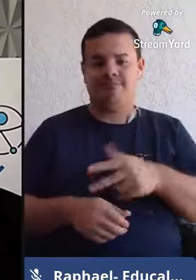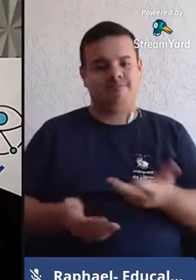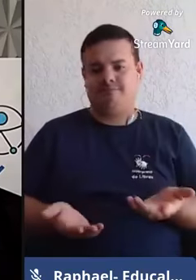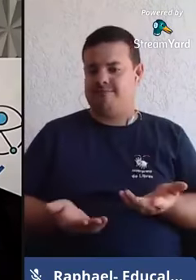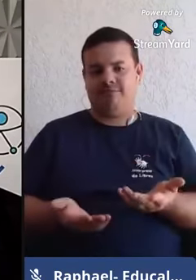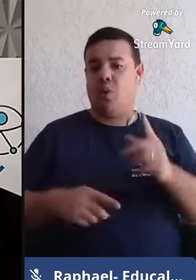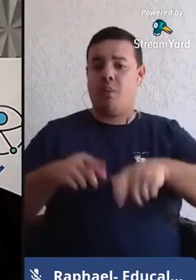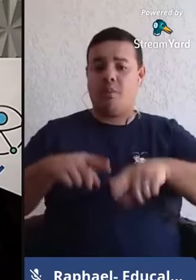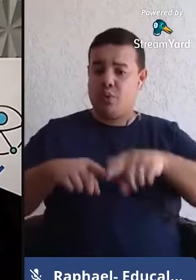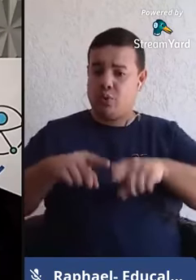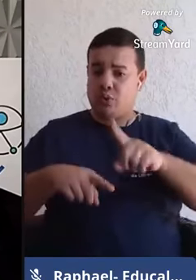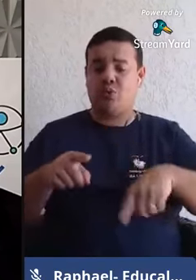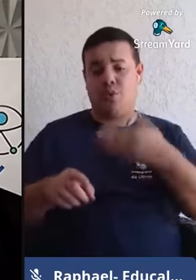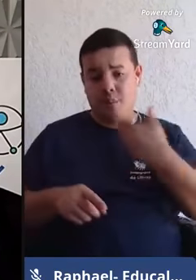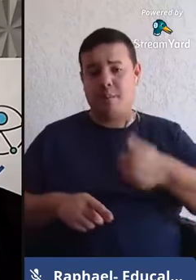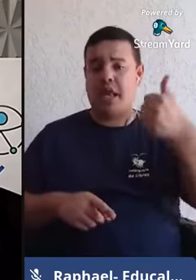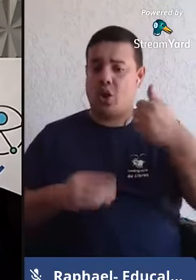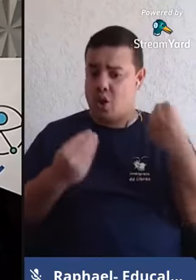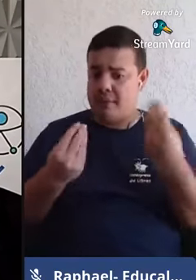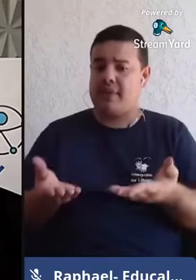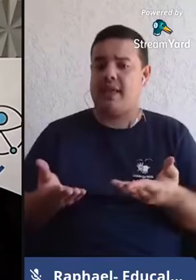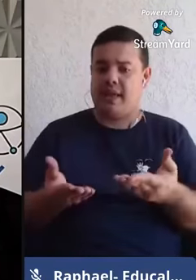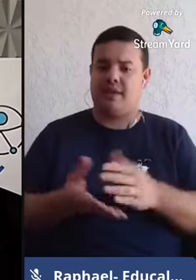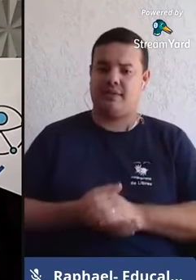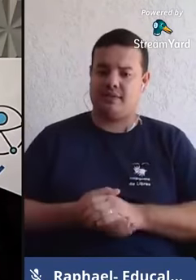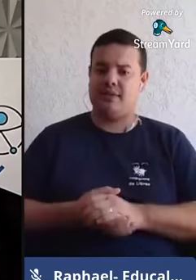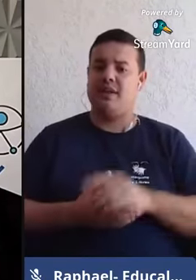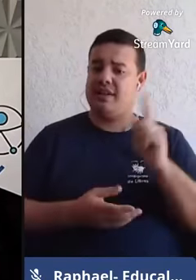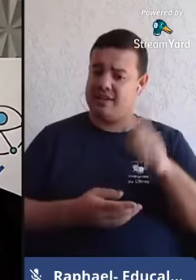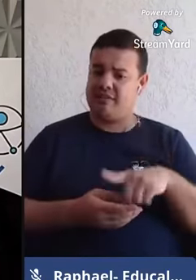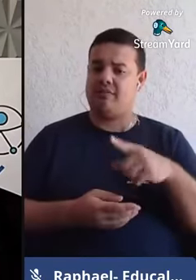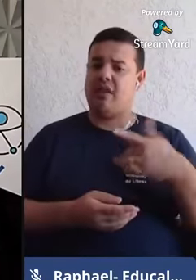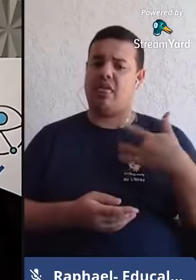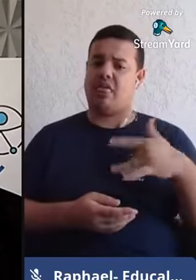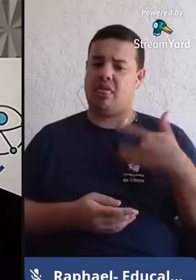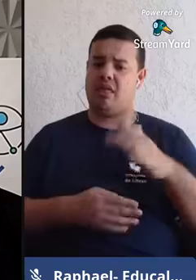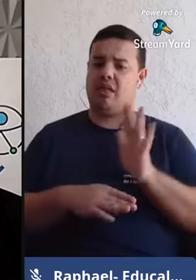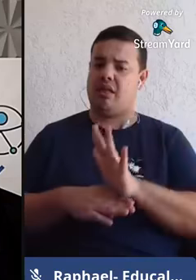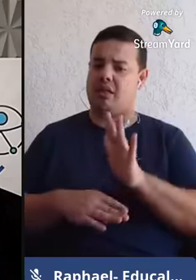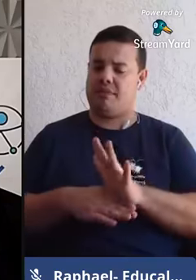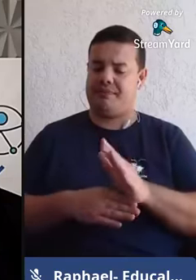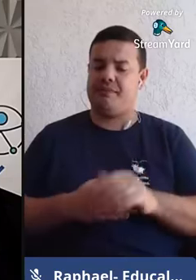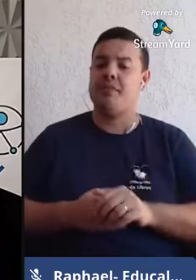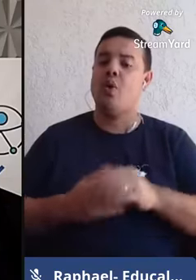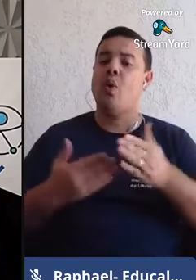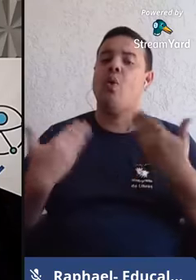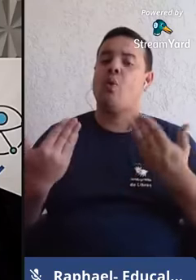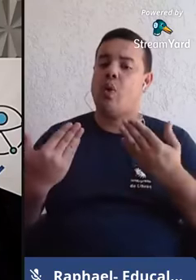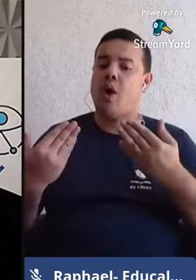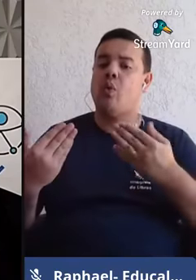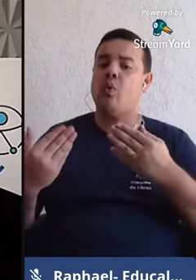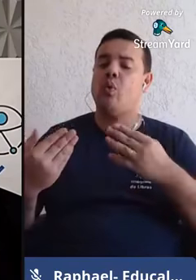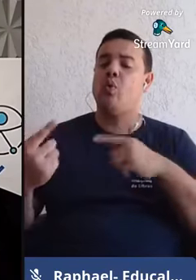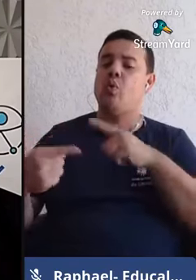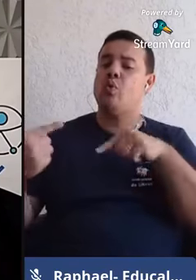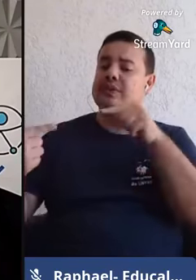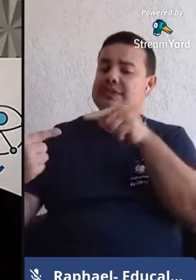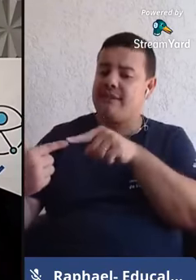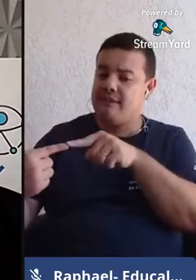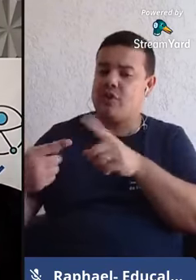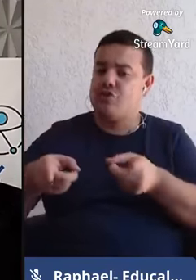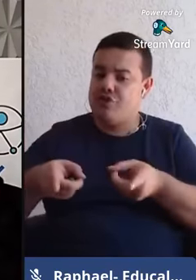melhor, inclusive. Então, todo esse mercado funciona errado. Me diz uma coisa, o desafio de vender anúncio